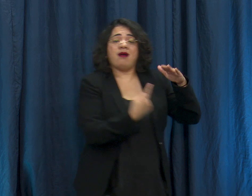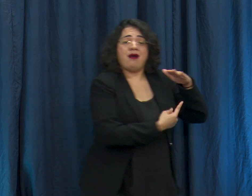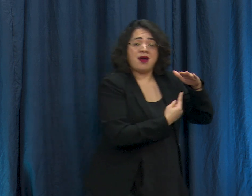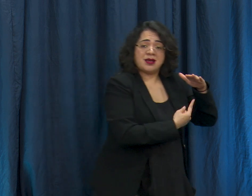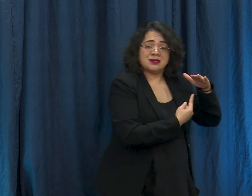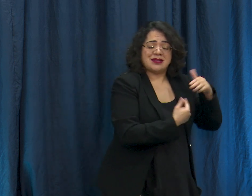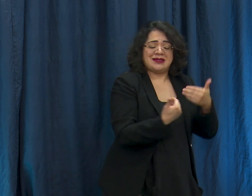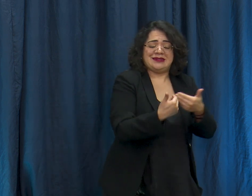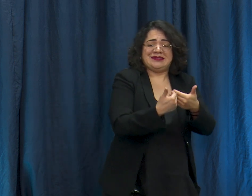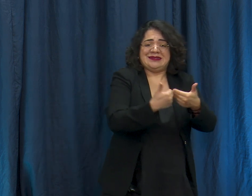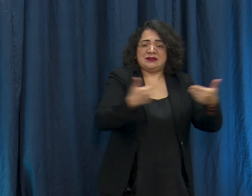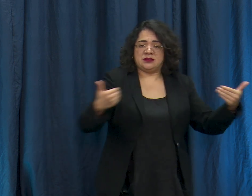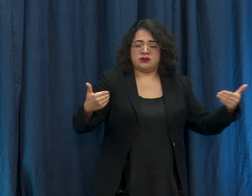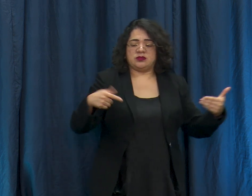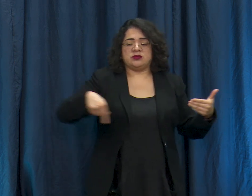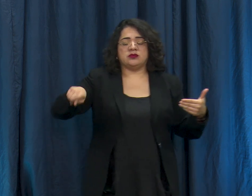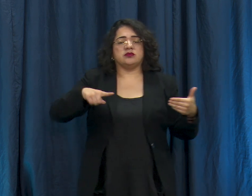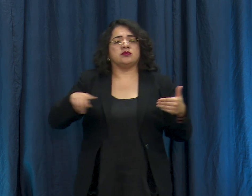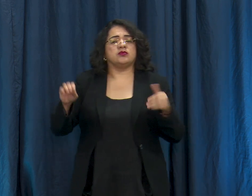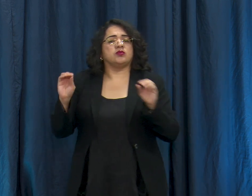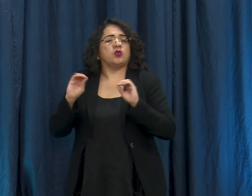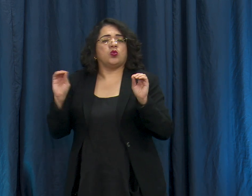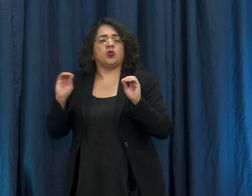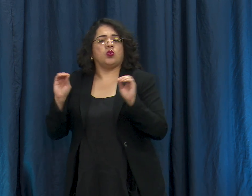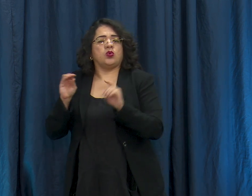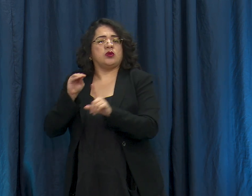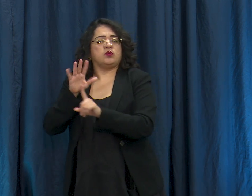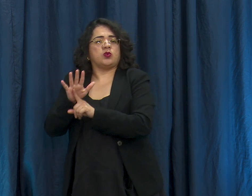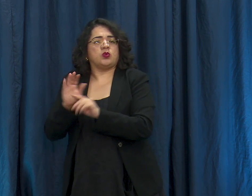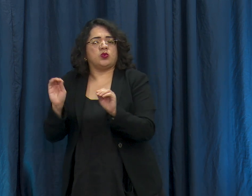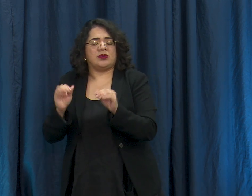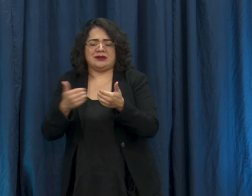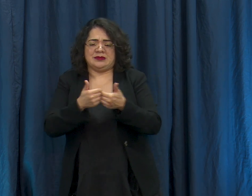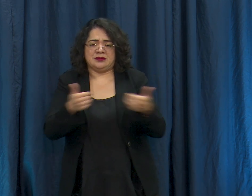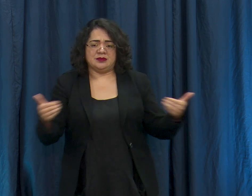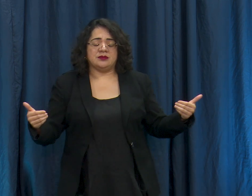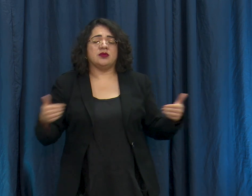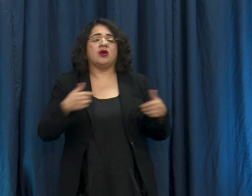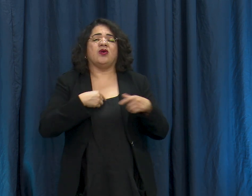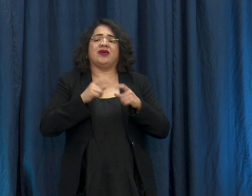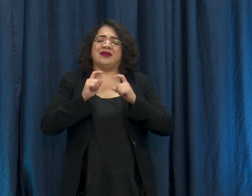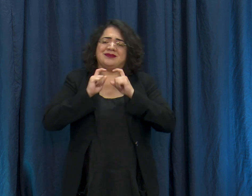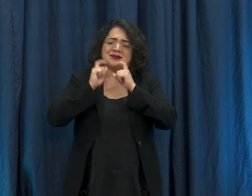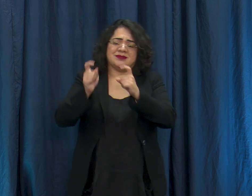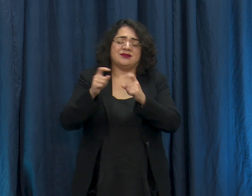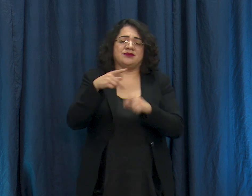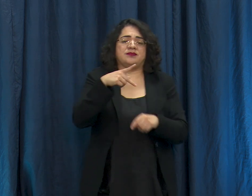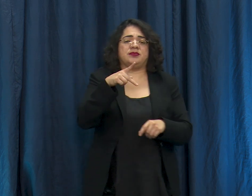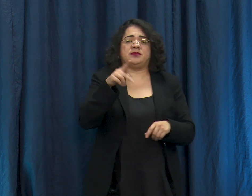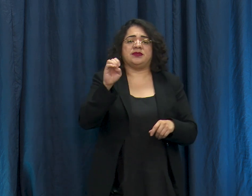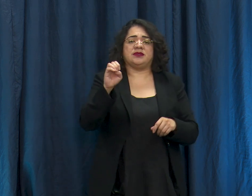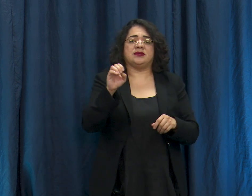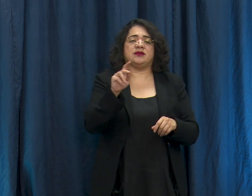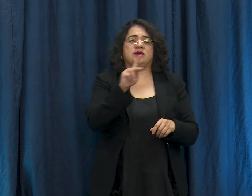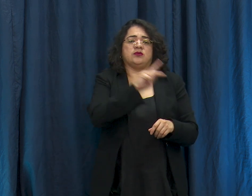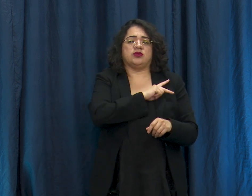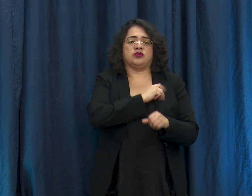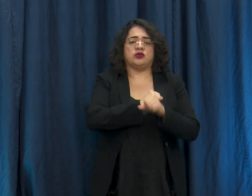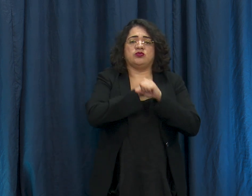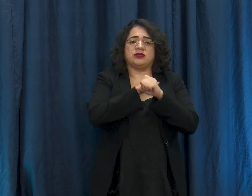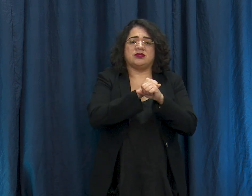casos. Hemos podido proporcionar equipo de protección personal y estamos aquí para los